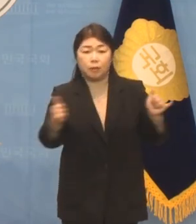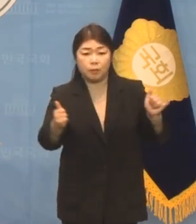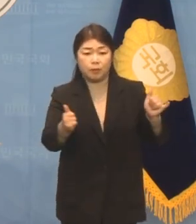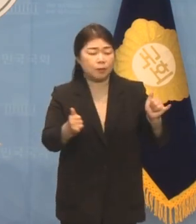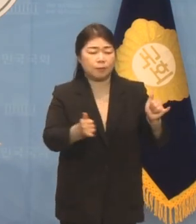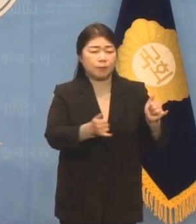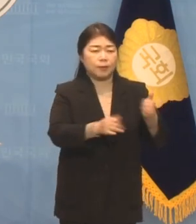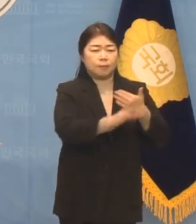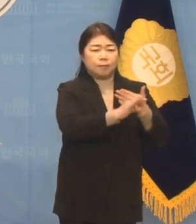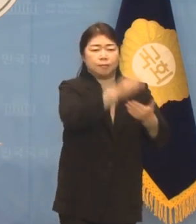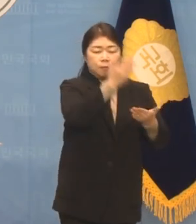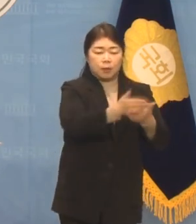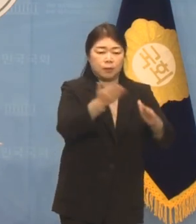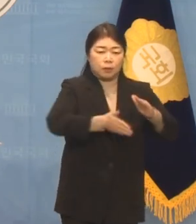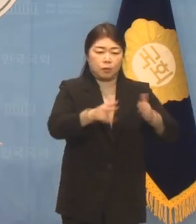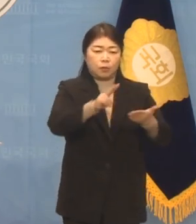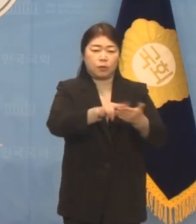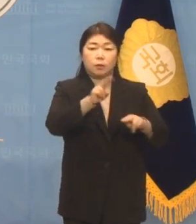정규직화을 해냈습니다.